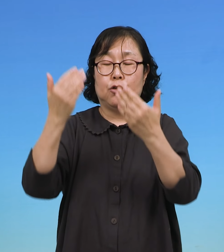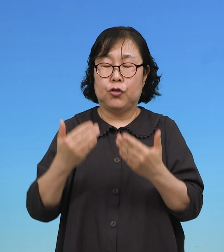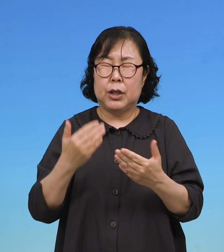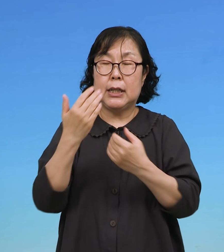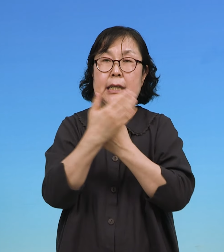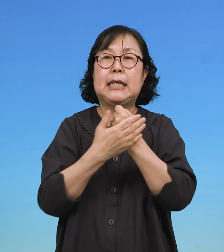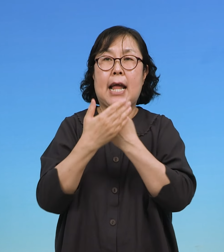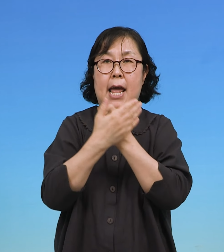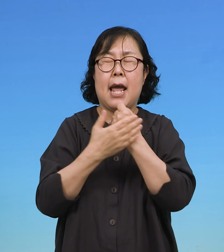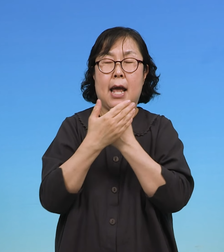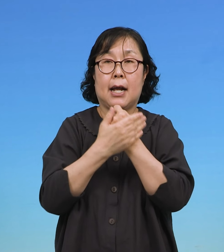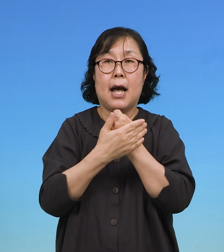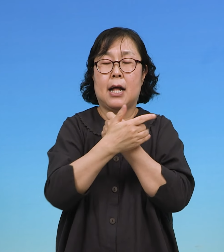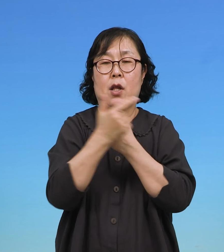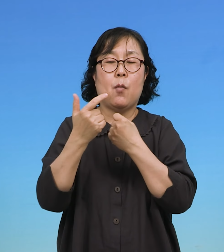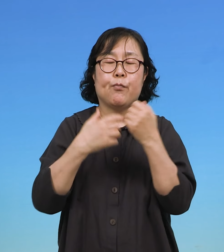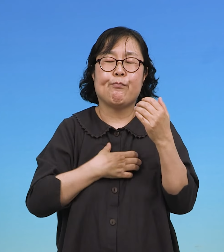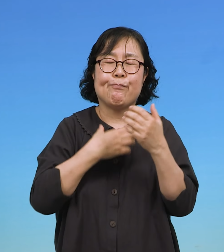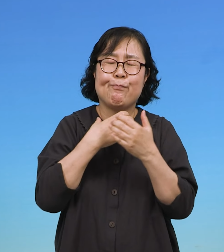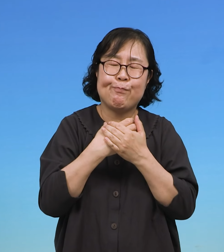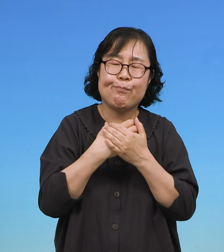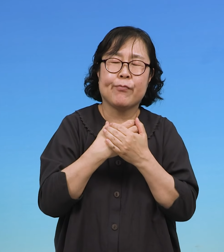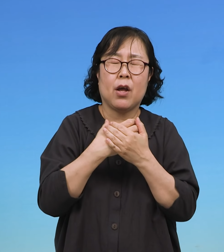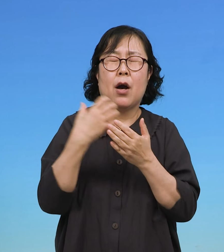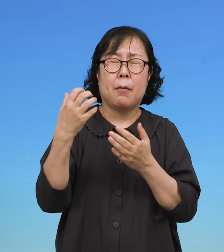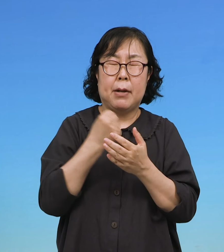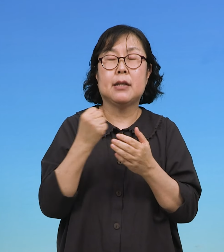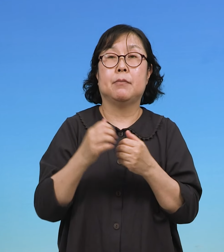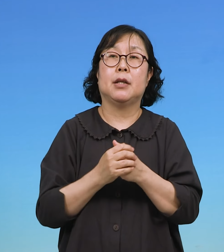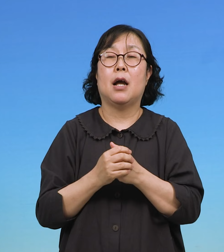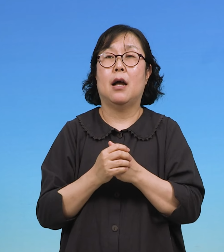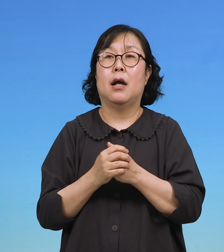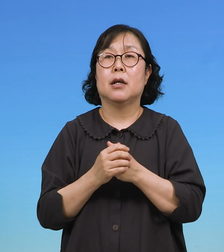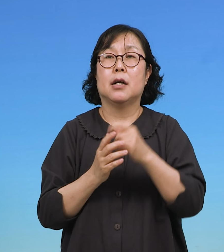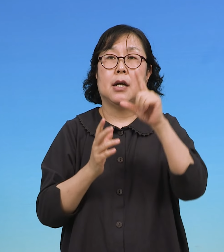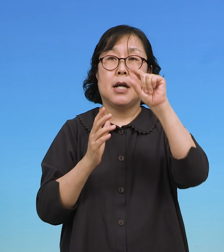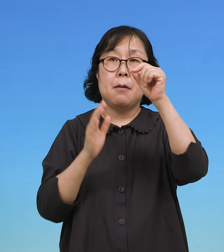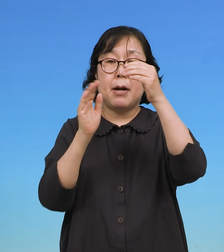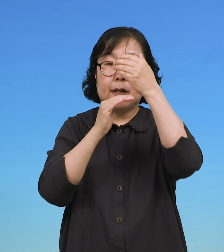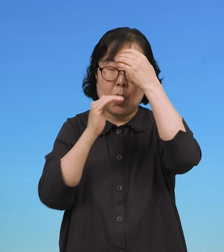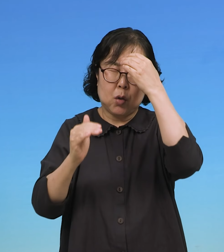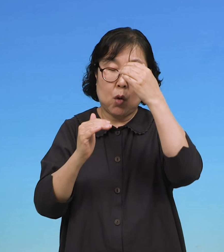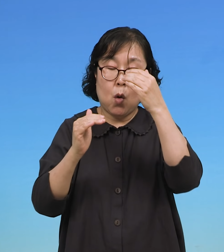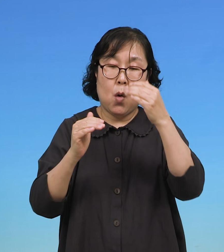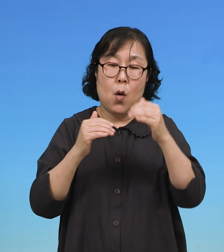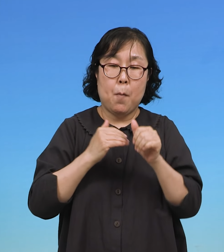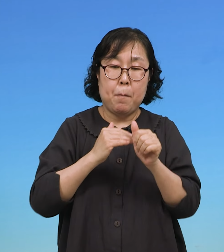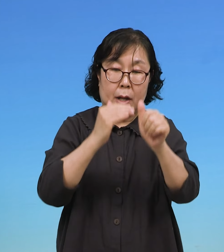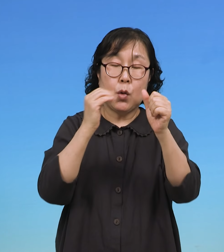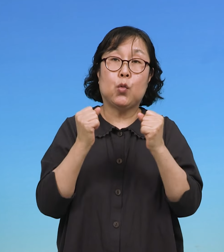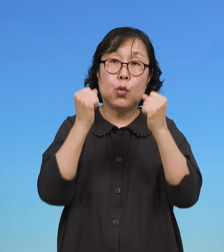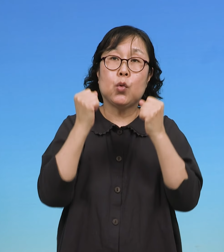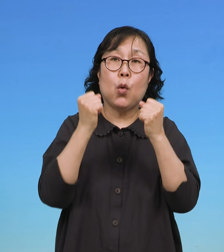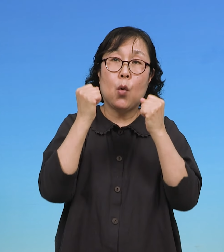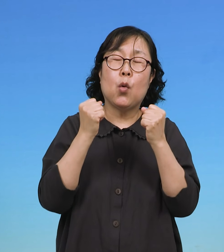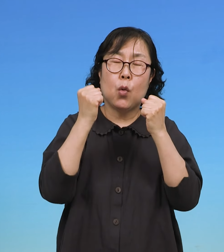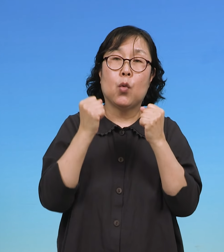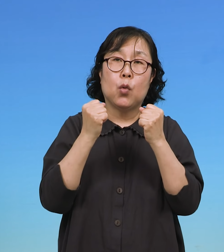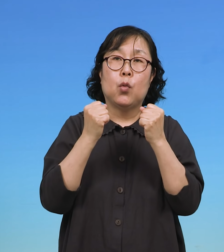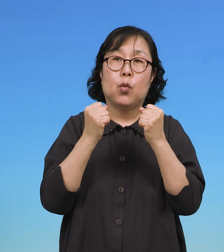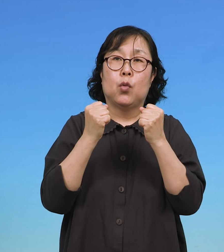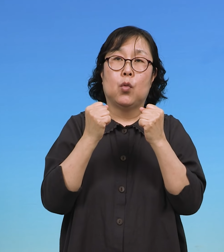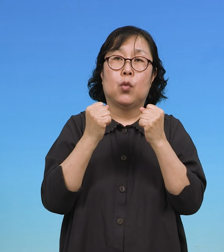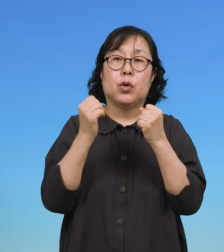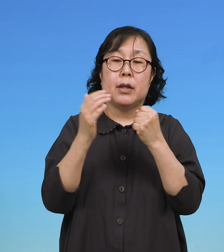그 은혜가 얼마나 제게 감격이 되는지 모릅니다. 저는 지금 1만 수도 파송 운동을 앞두고 많이